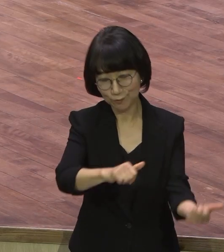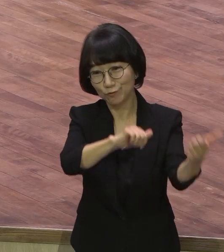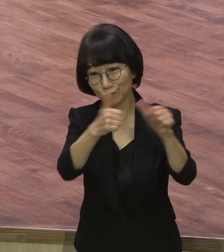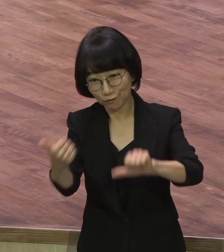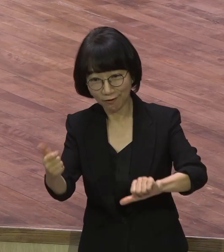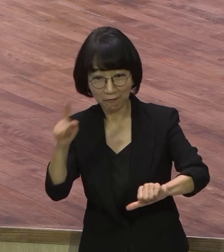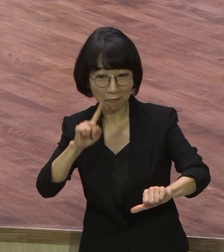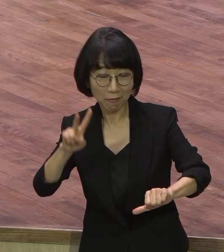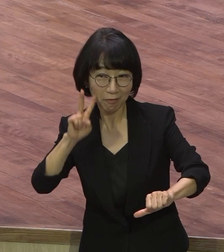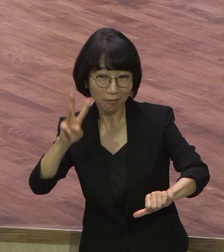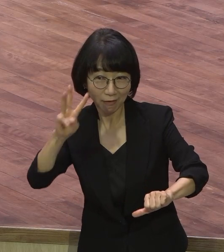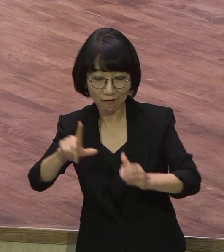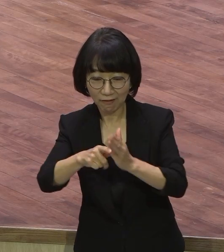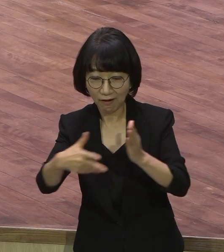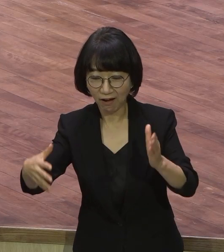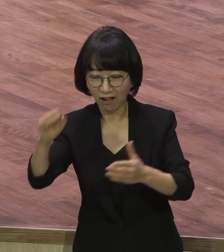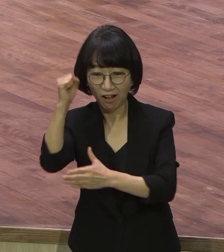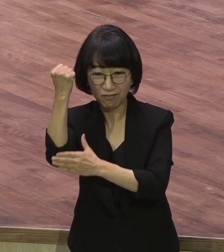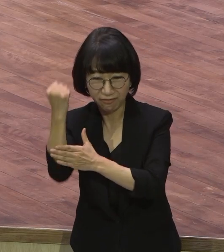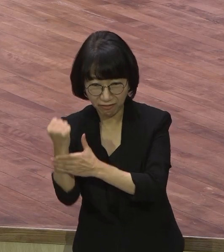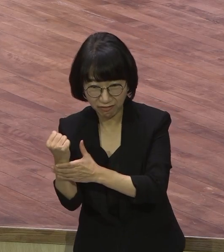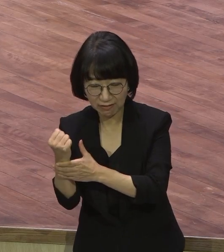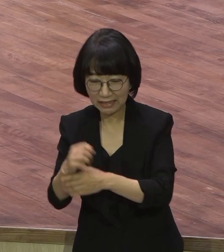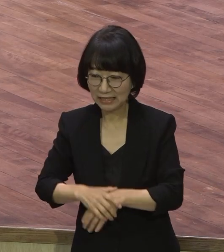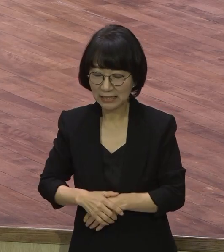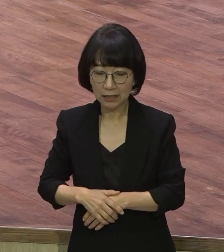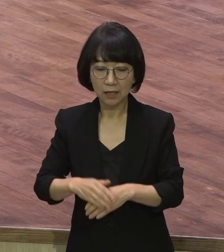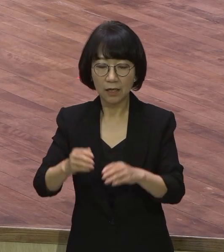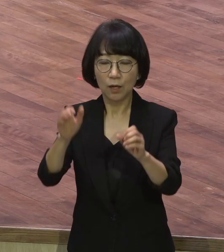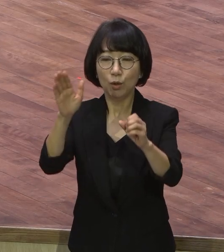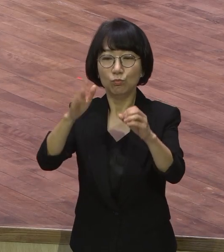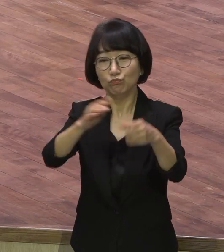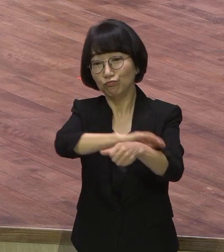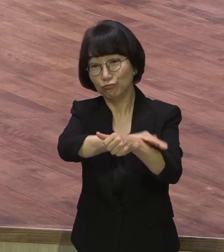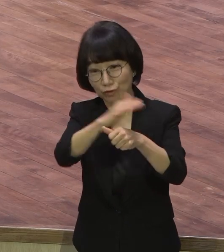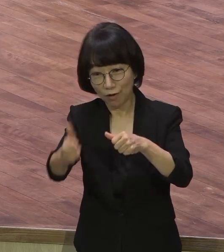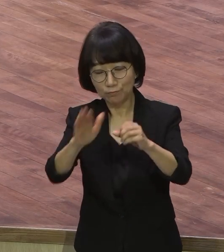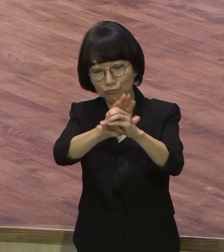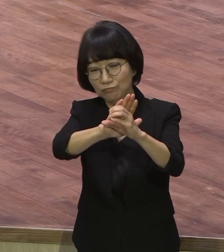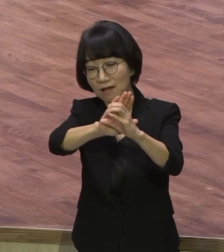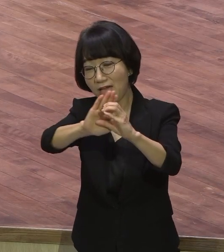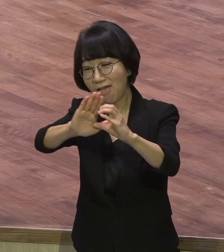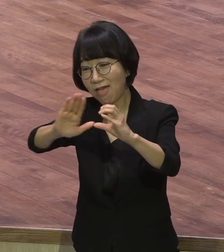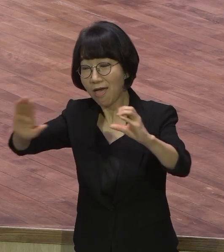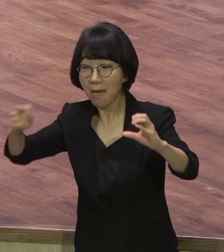무덤 열어봐라 썩어 냄새 납니다. 열어봐